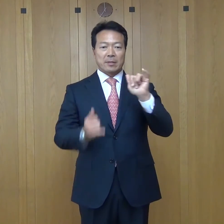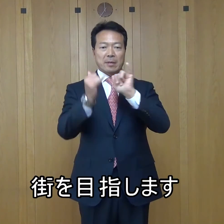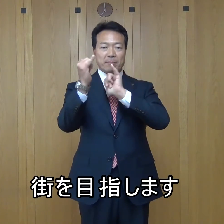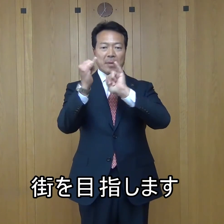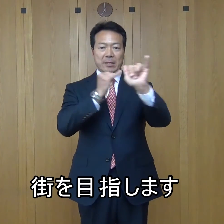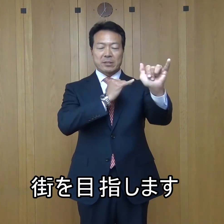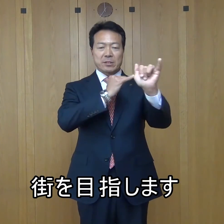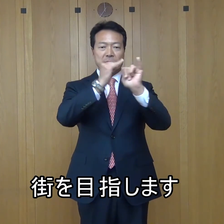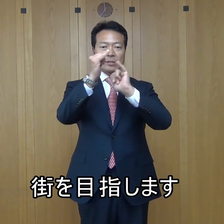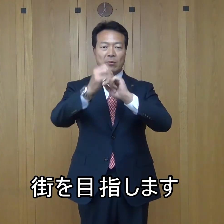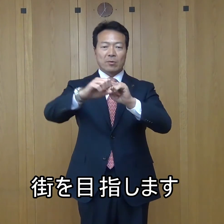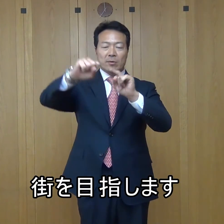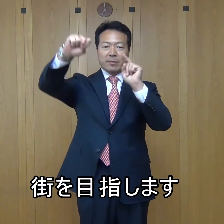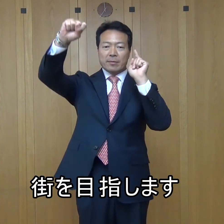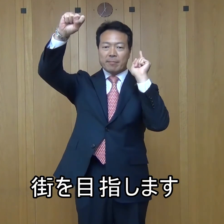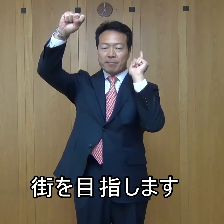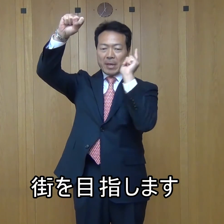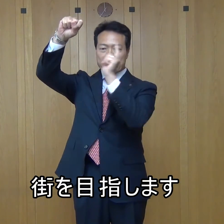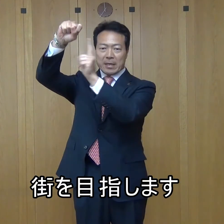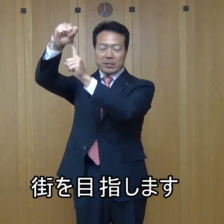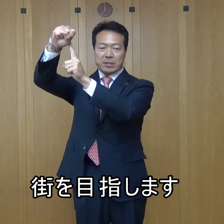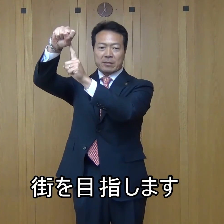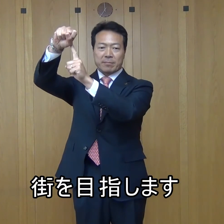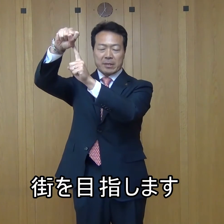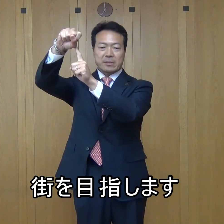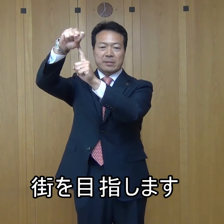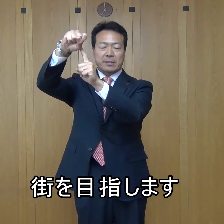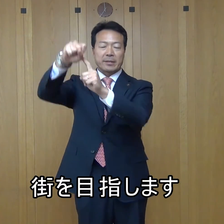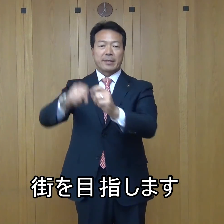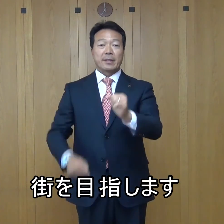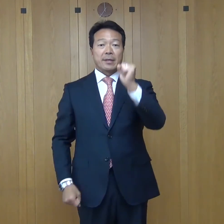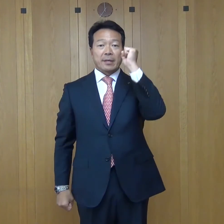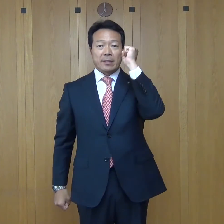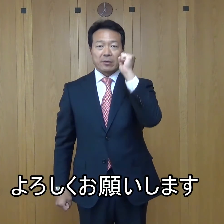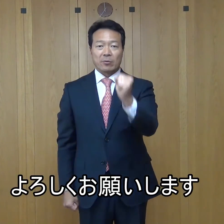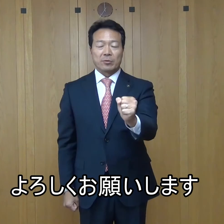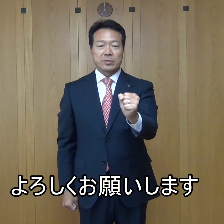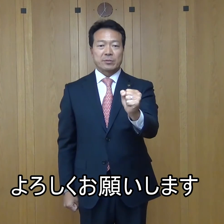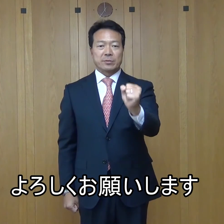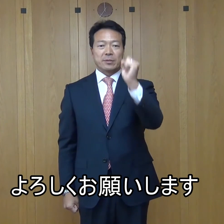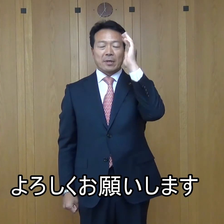町を目指します。よろしくお願いします。